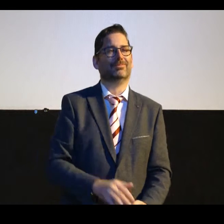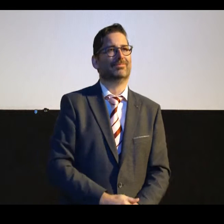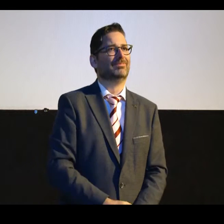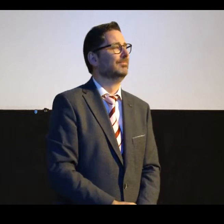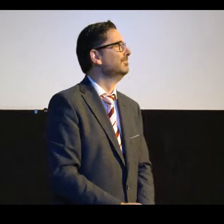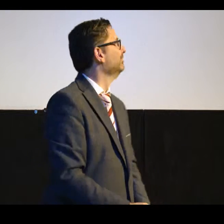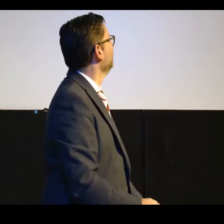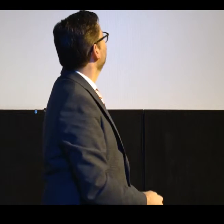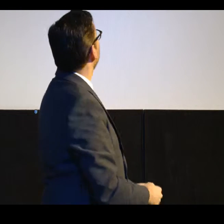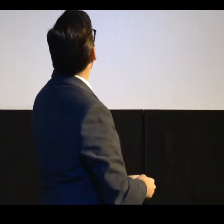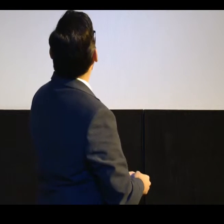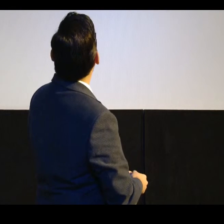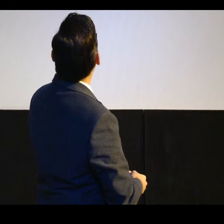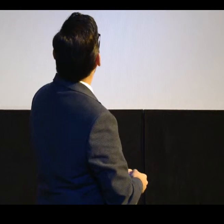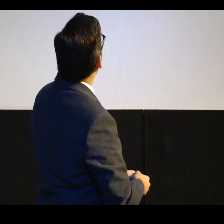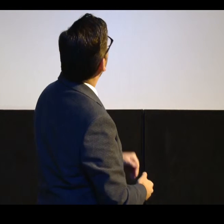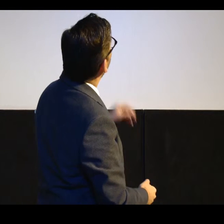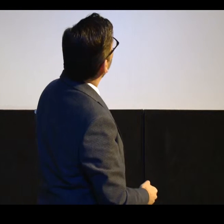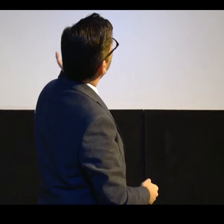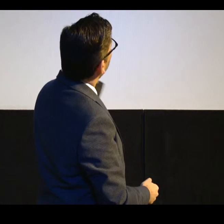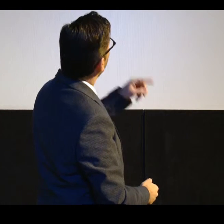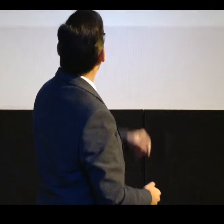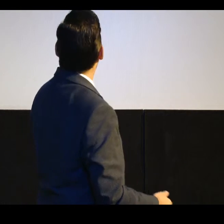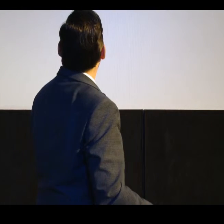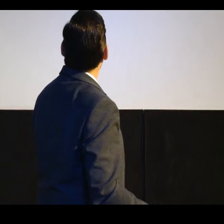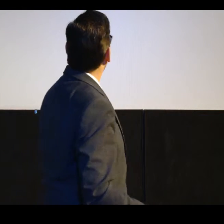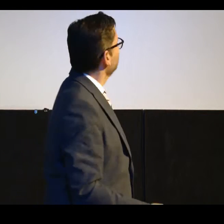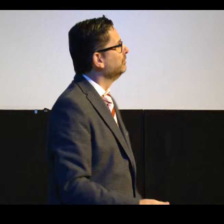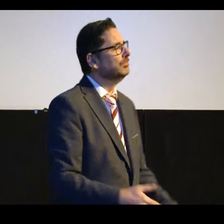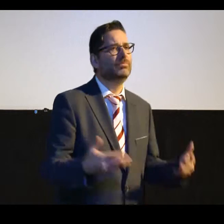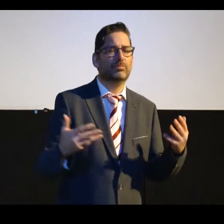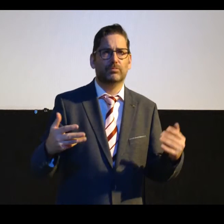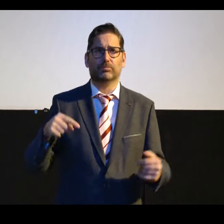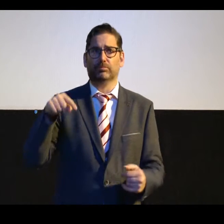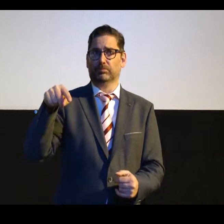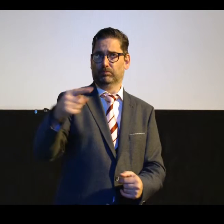Unión Europea, más estos tres asociaciones nacionales afiliadas.